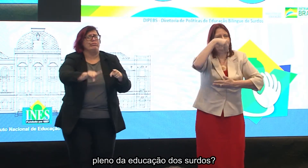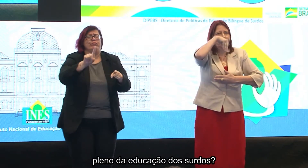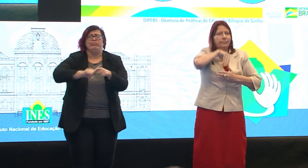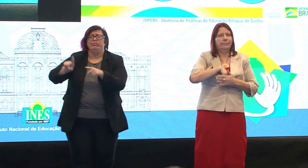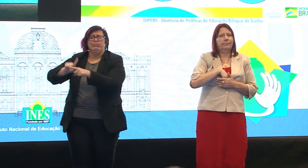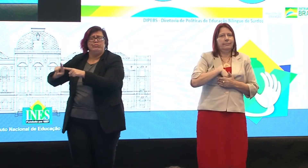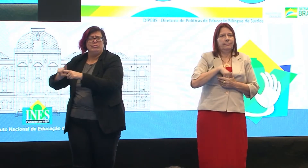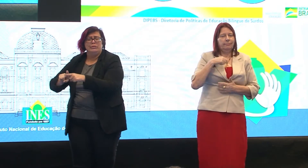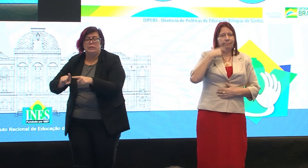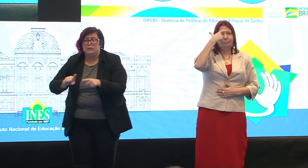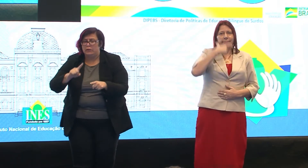surdos.